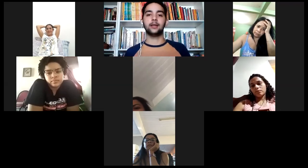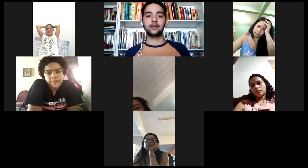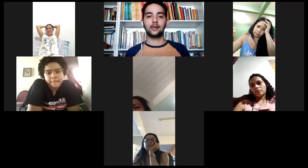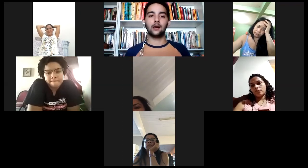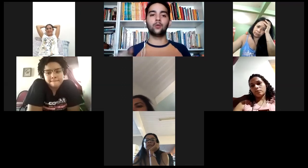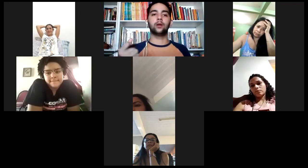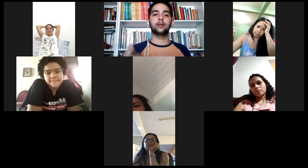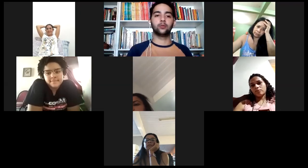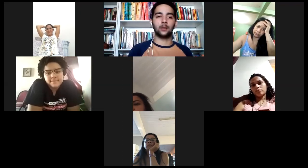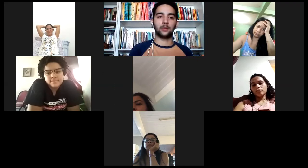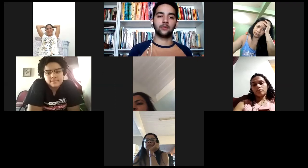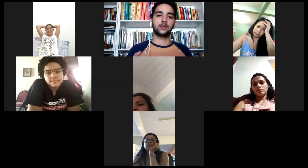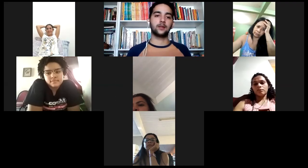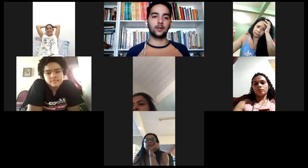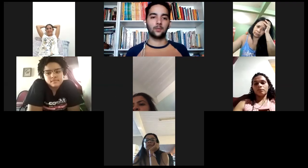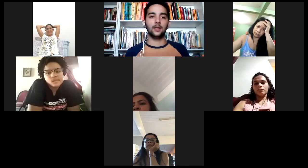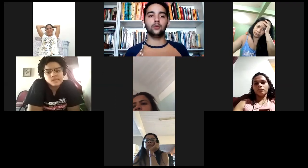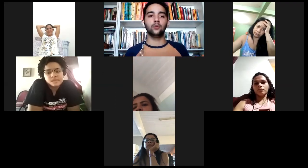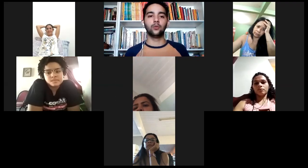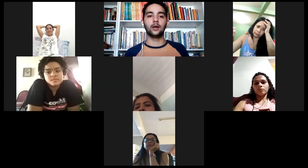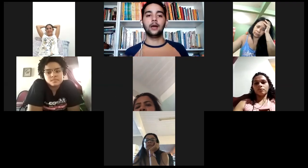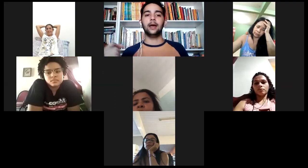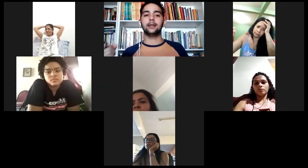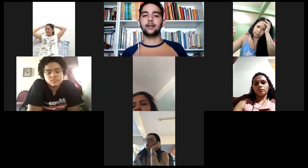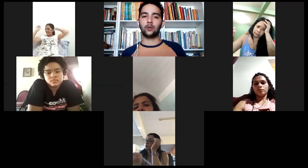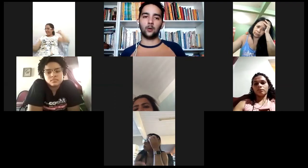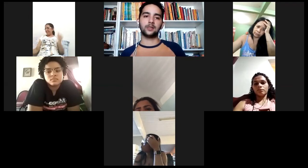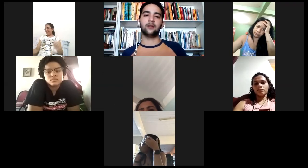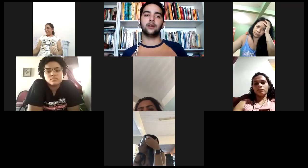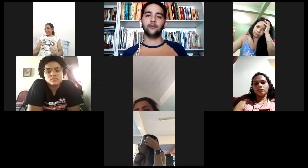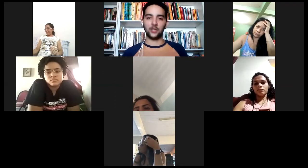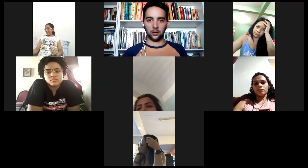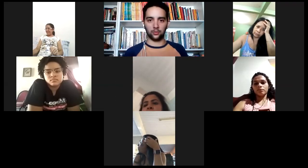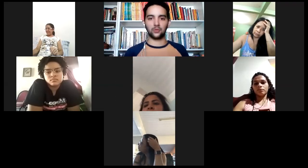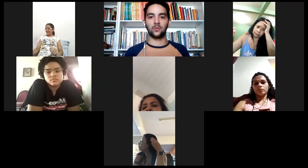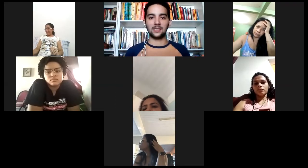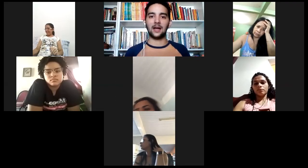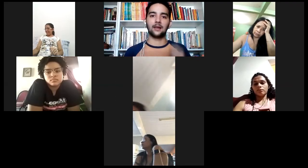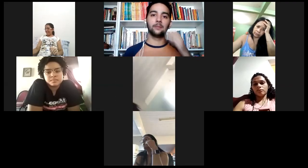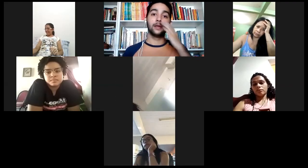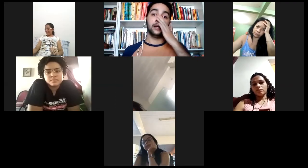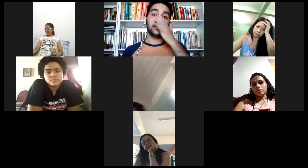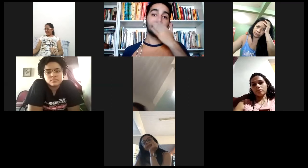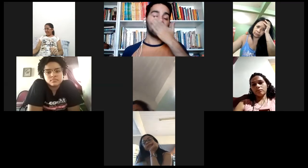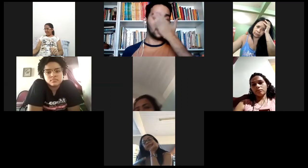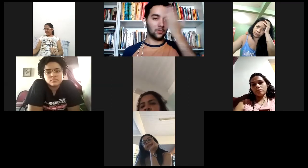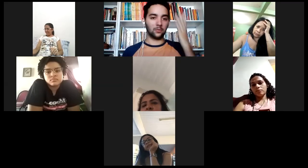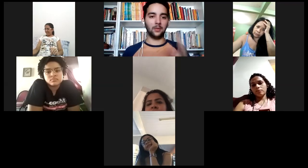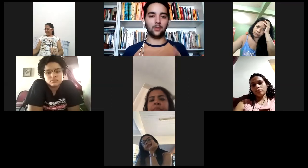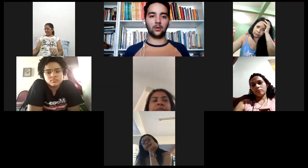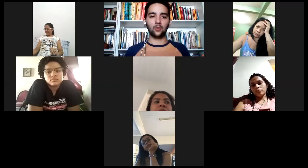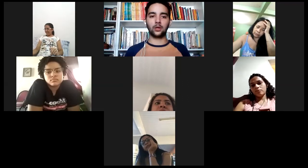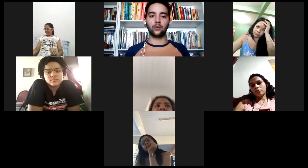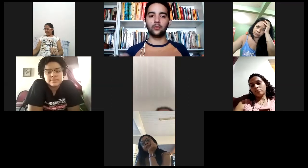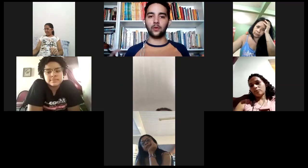ter atenção, é dando um tempo para vocês fazerem uma leitura, é tendo que observar 20 alunos numa sala. Então,